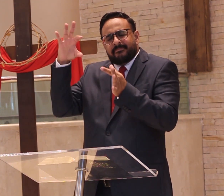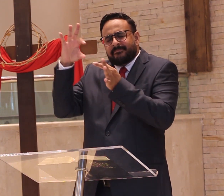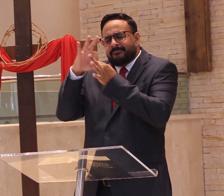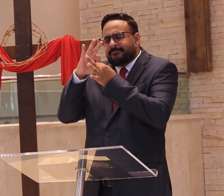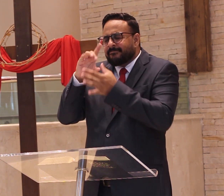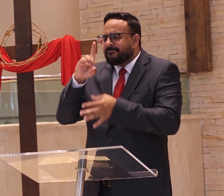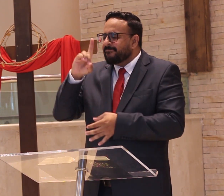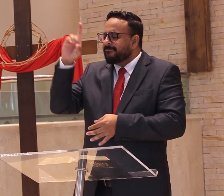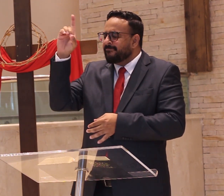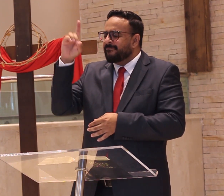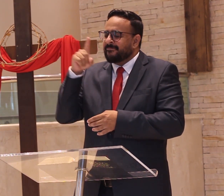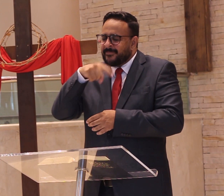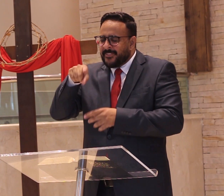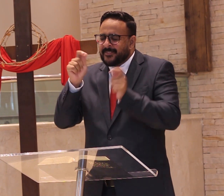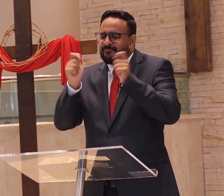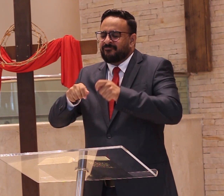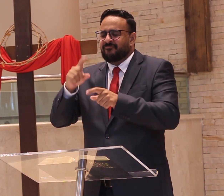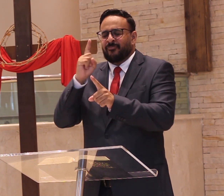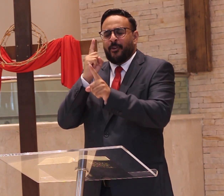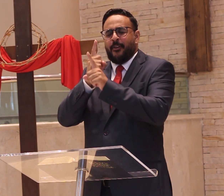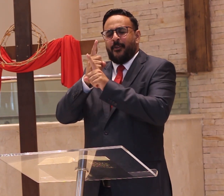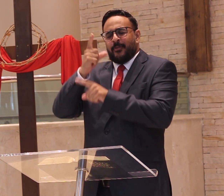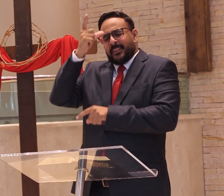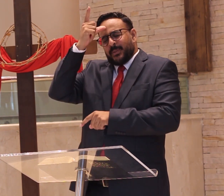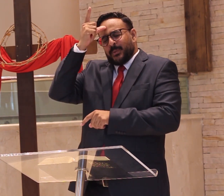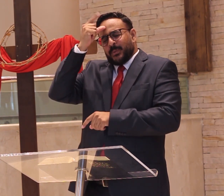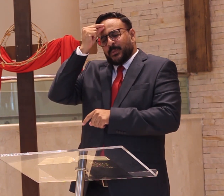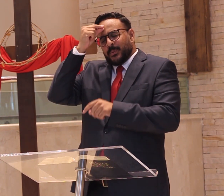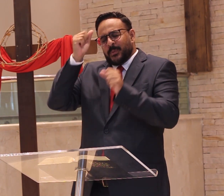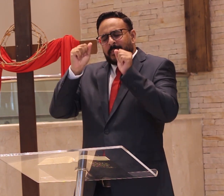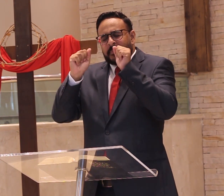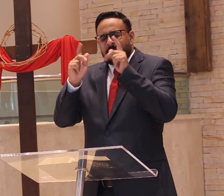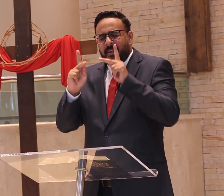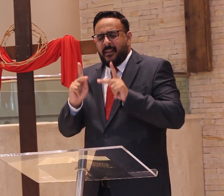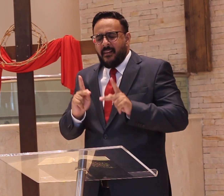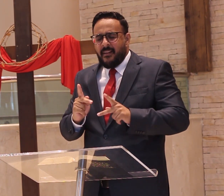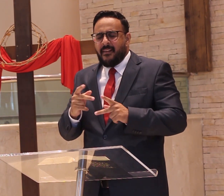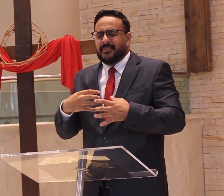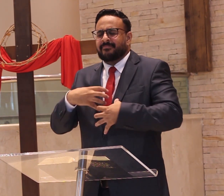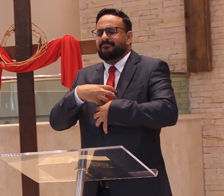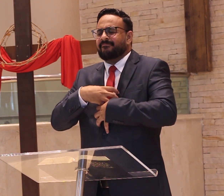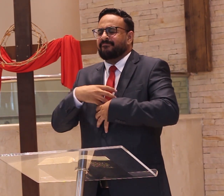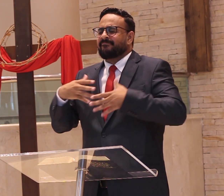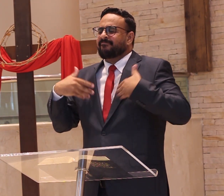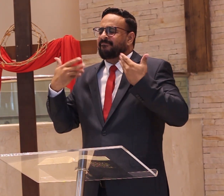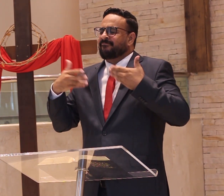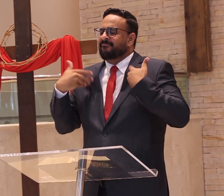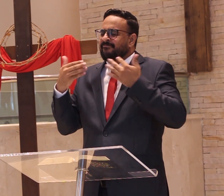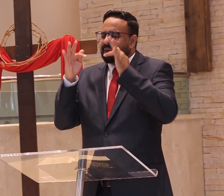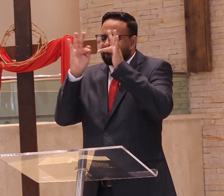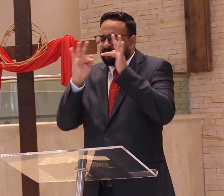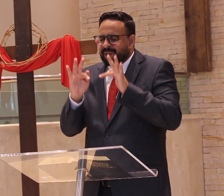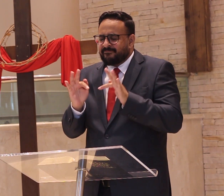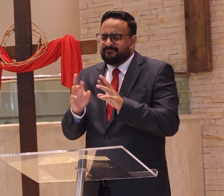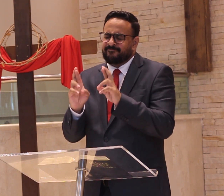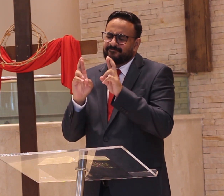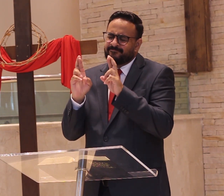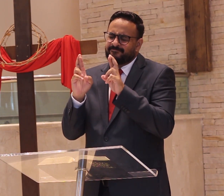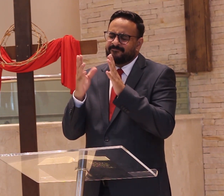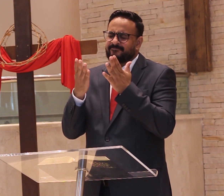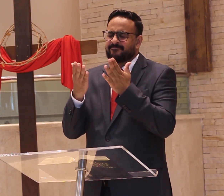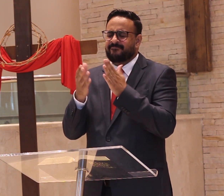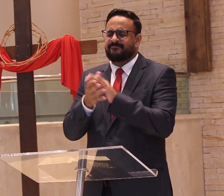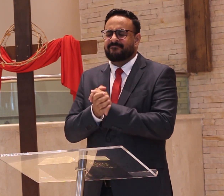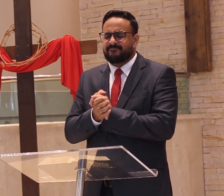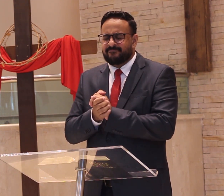incendiar o coração dessas pessoas com o teu amor e fazê-las se aproximar de ti, recebendo assim a paz, a alegria,